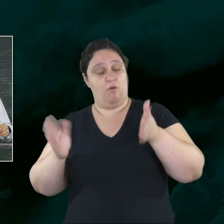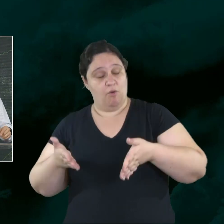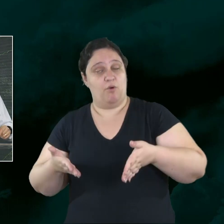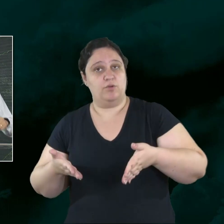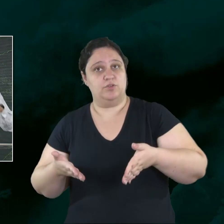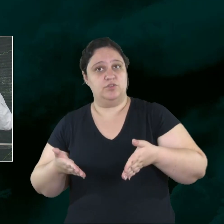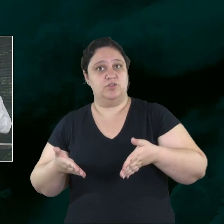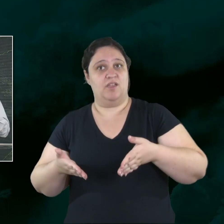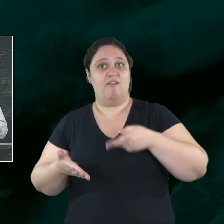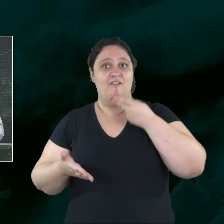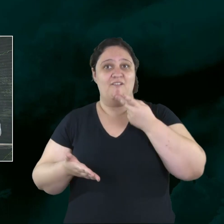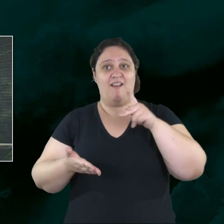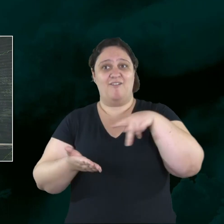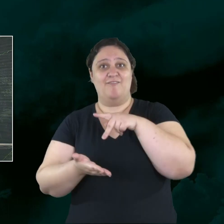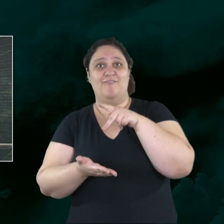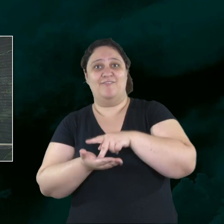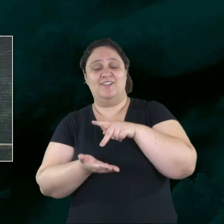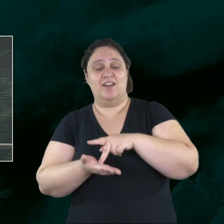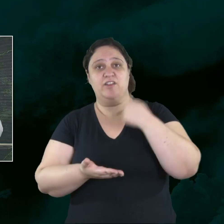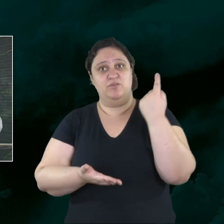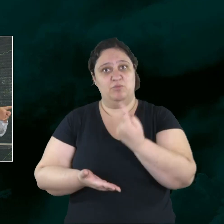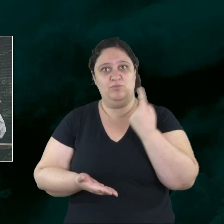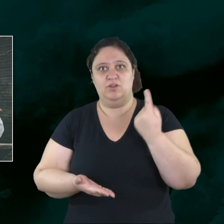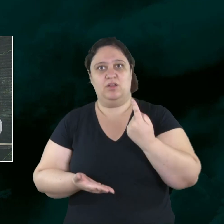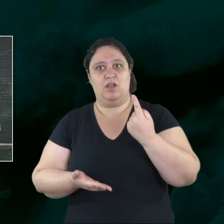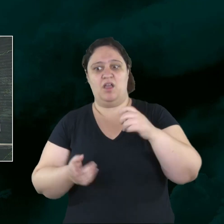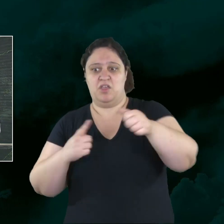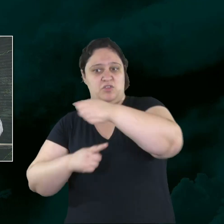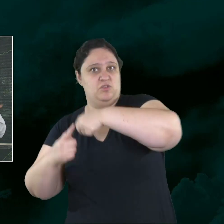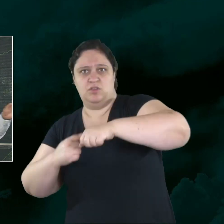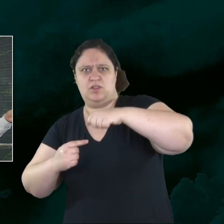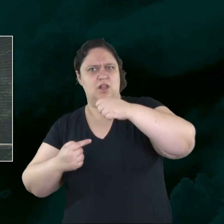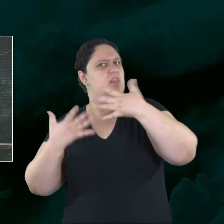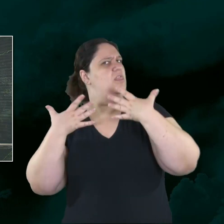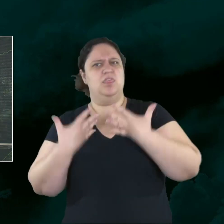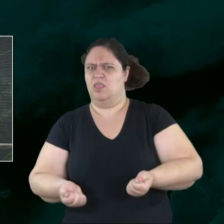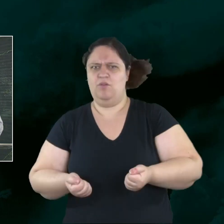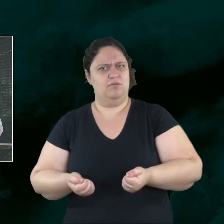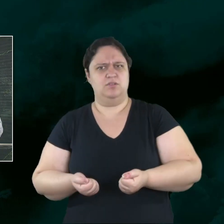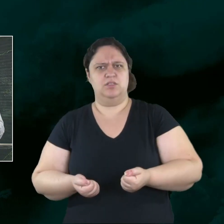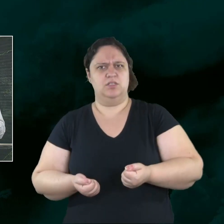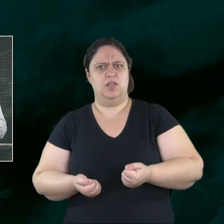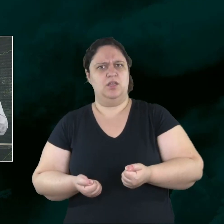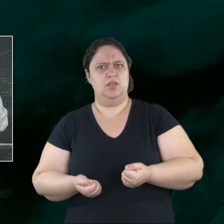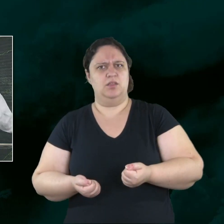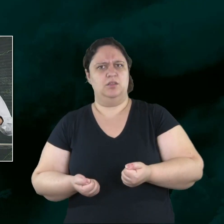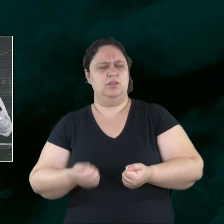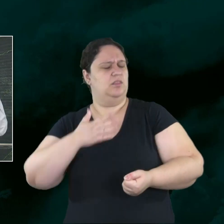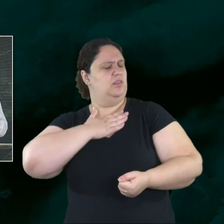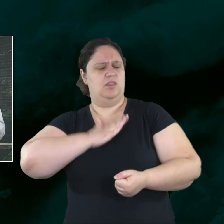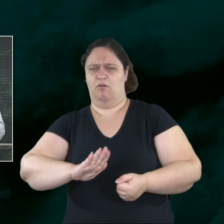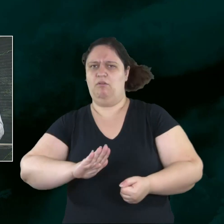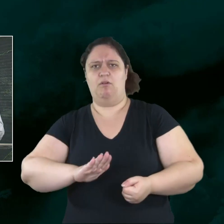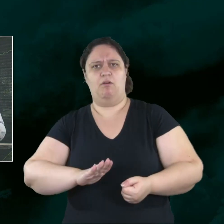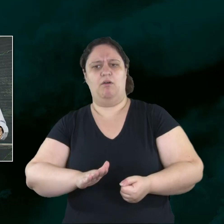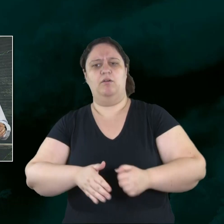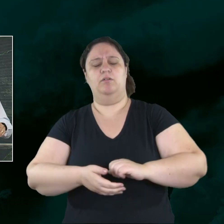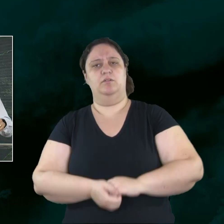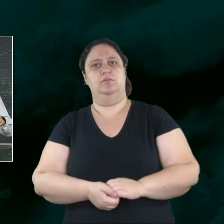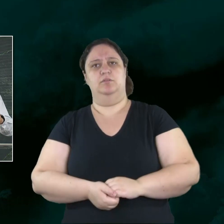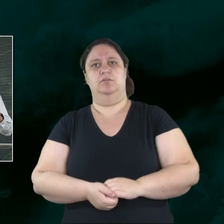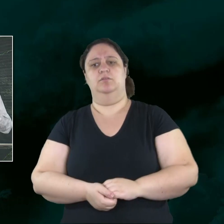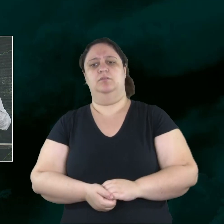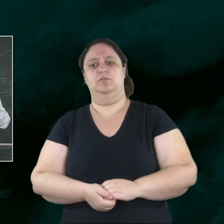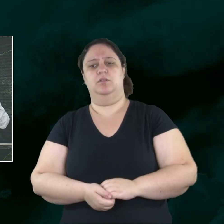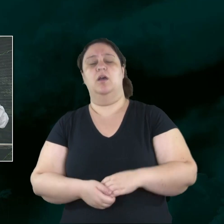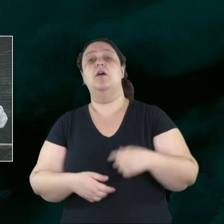quase que inaceitável. A sociedade, pouco a pouco, não vai conseguir mais engolir, aceitar, quando